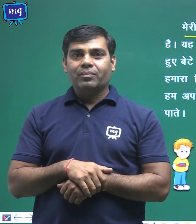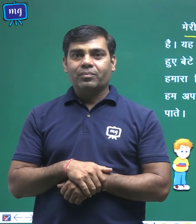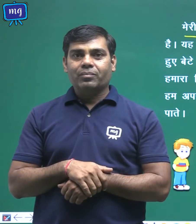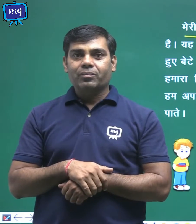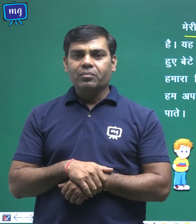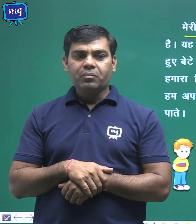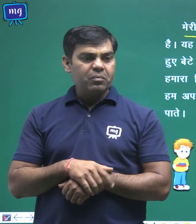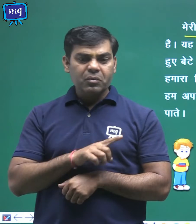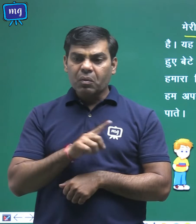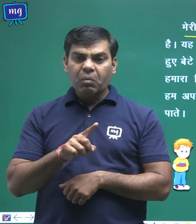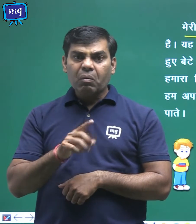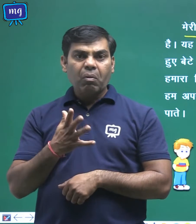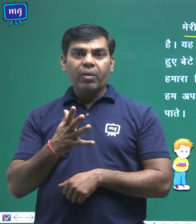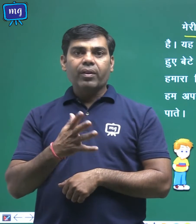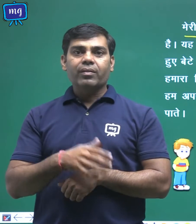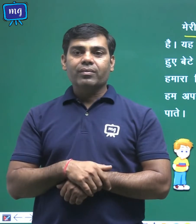कोई